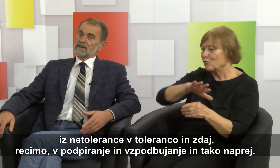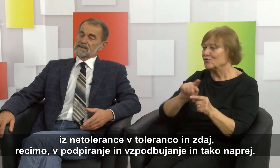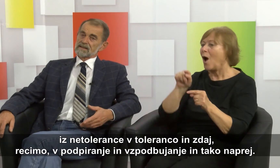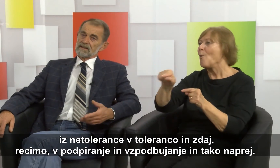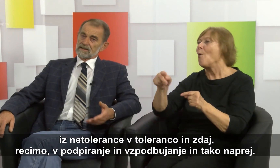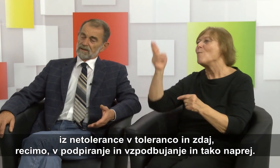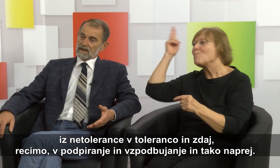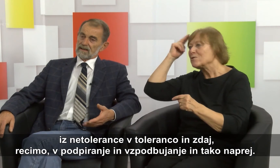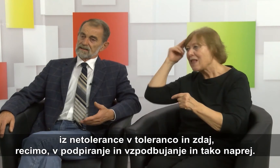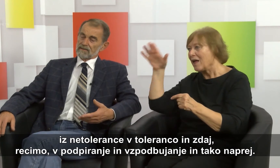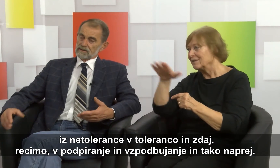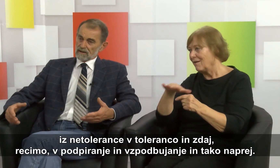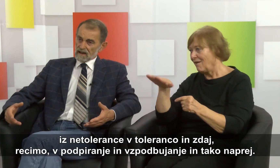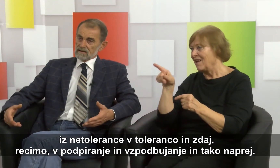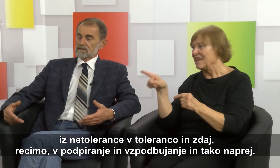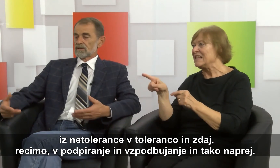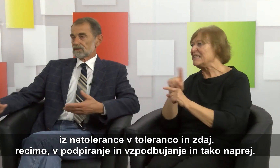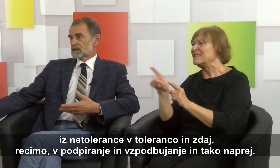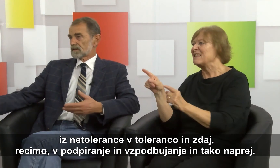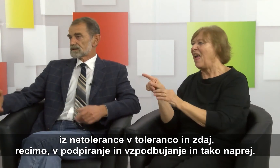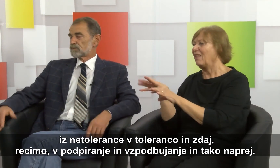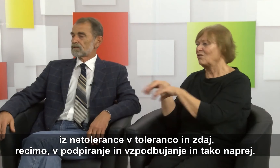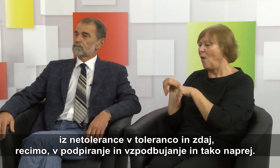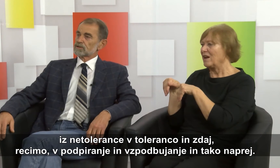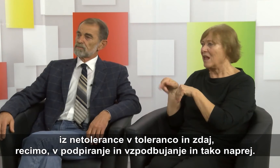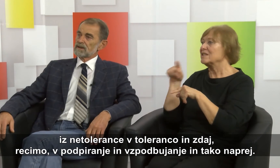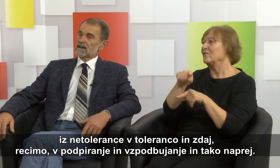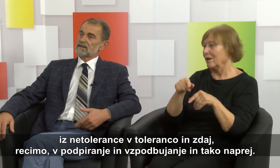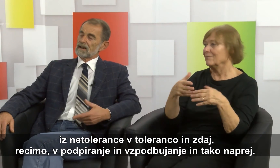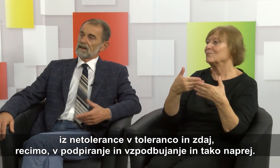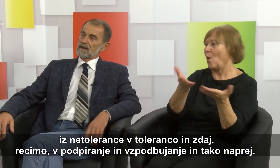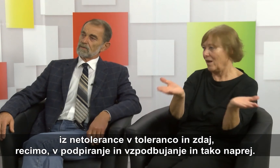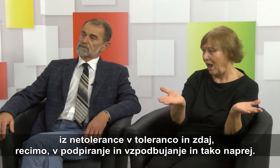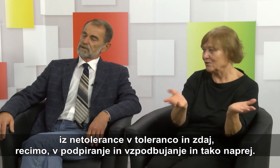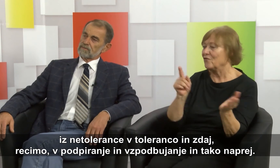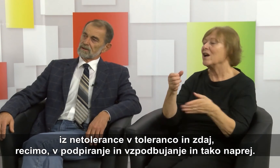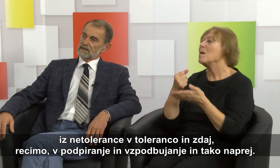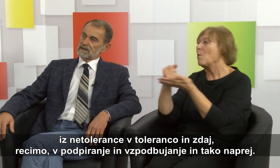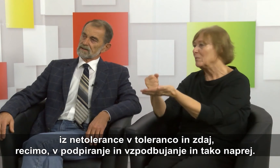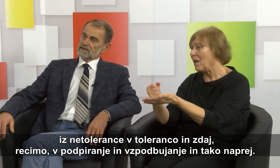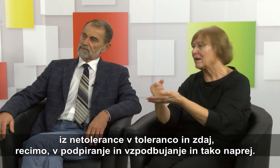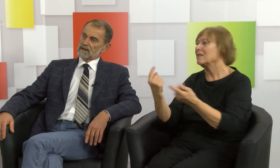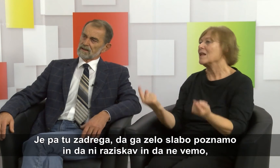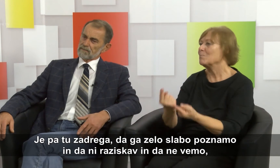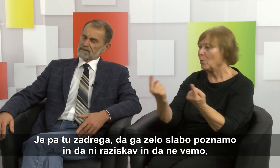iz netolerance v toleranco in zdaj recimo v podpiranje, v spodbujanje in tako naprej. Je pa